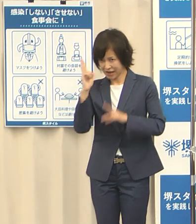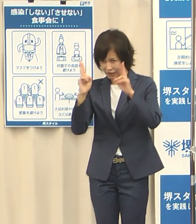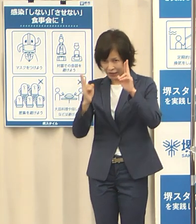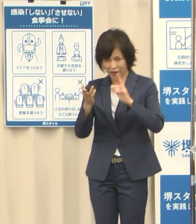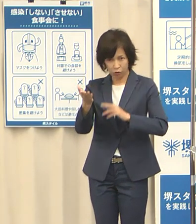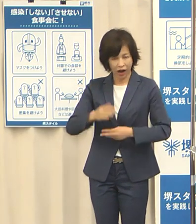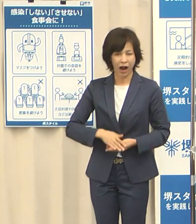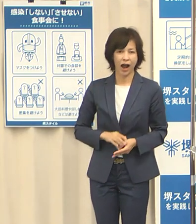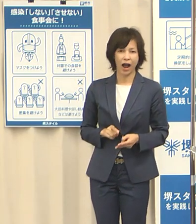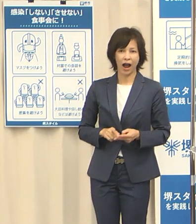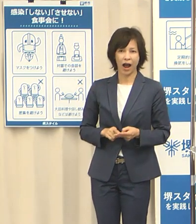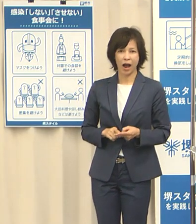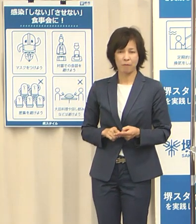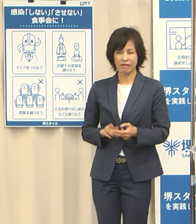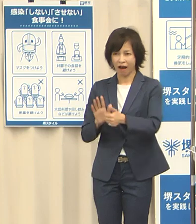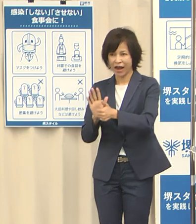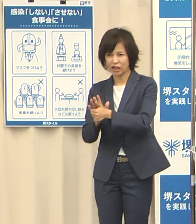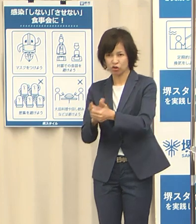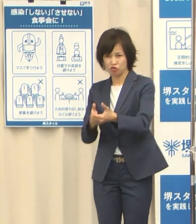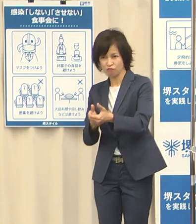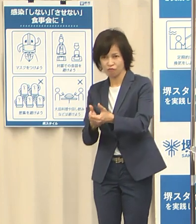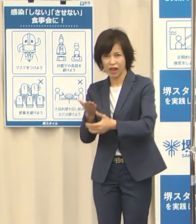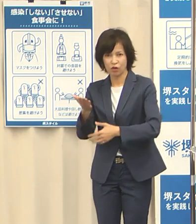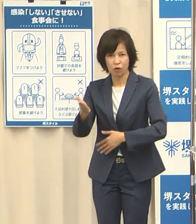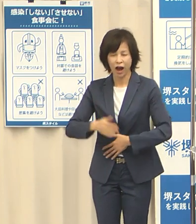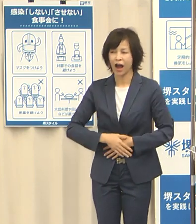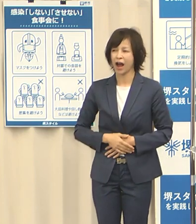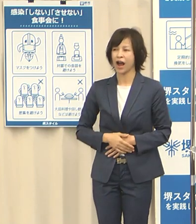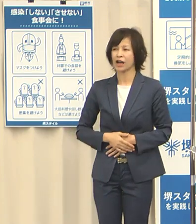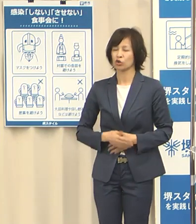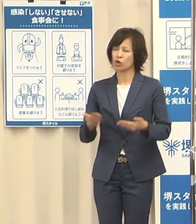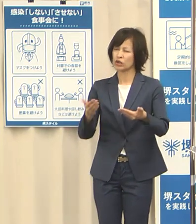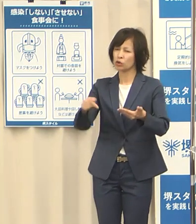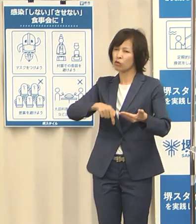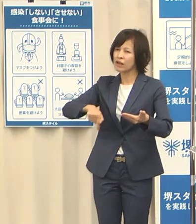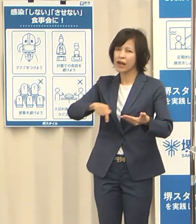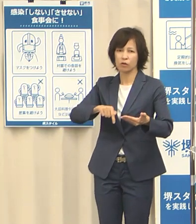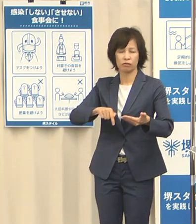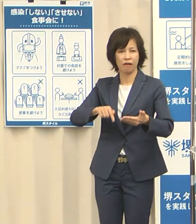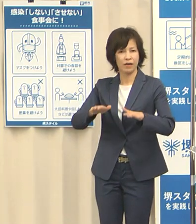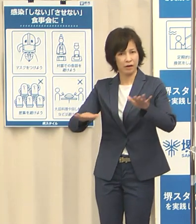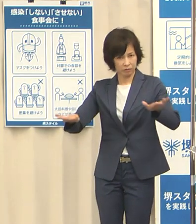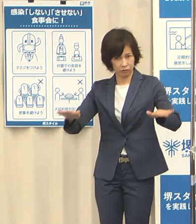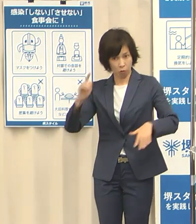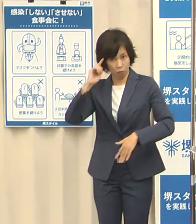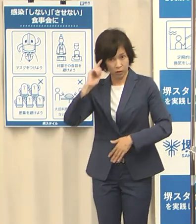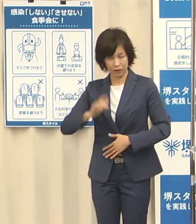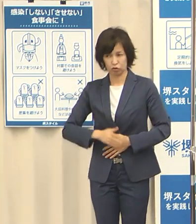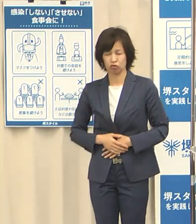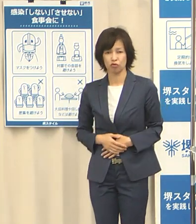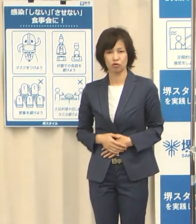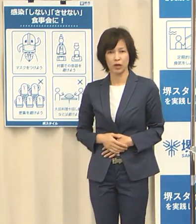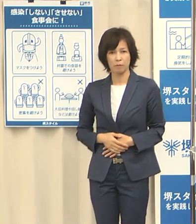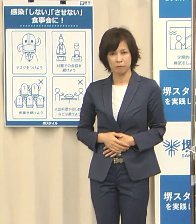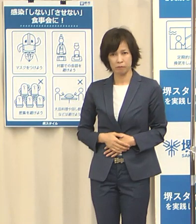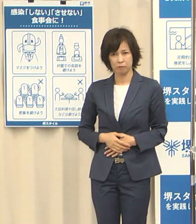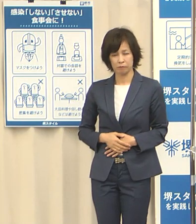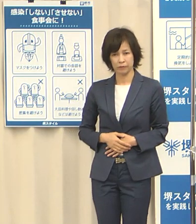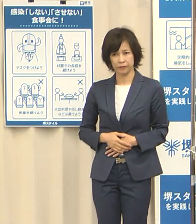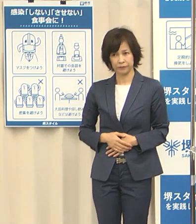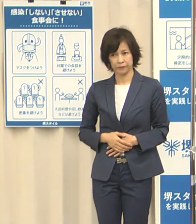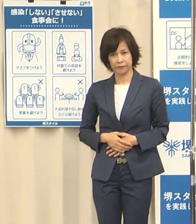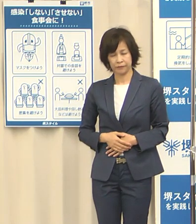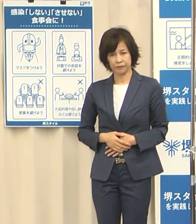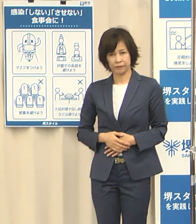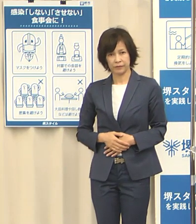例えばレスキューに関わる方とか、その業態によってもかなり違ってくると思うんですね。例えばその交通機関であれば7